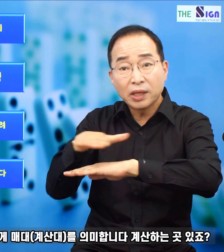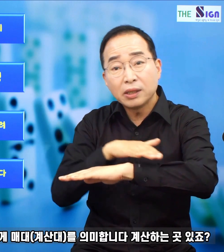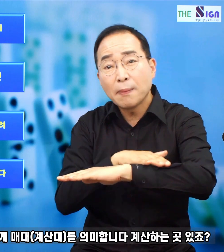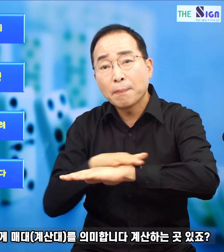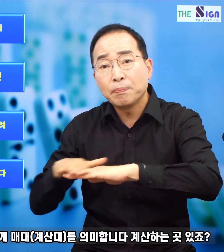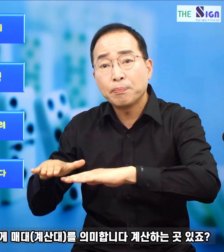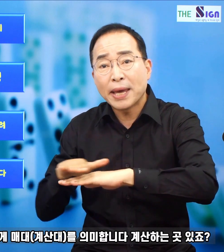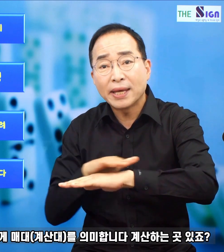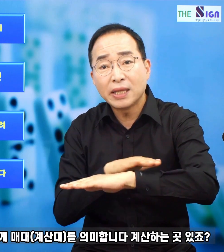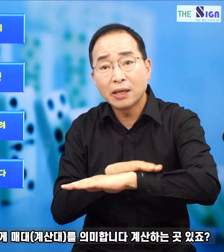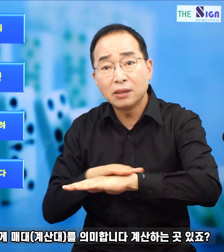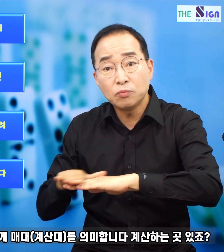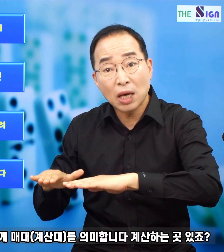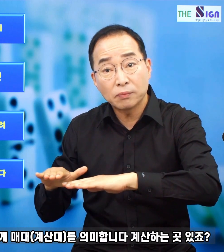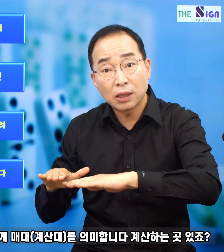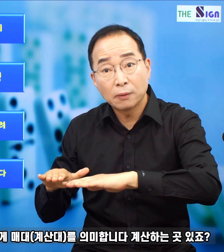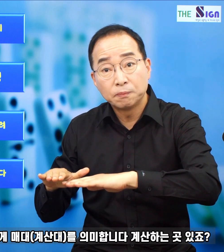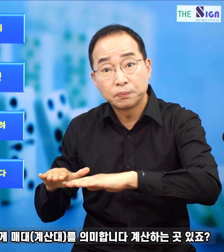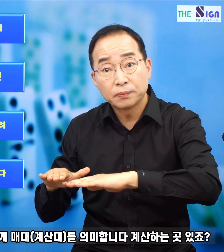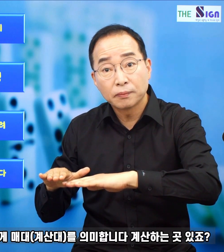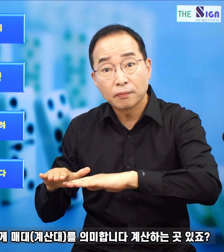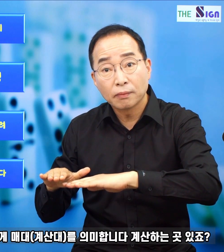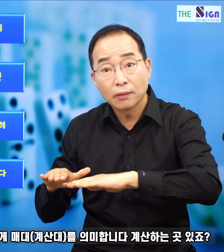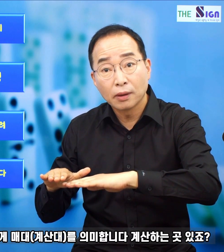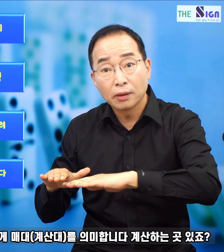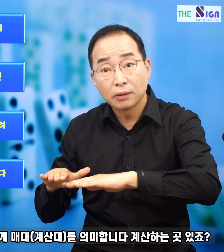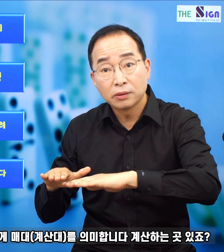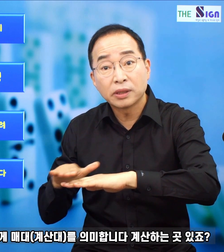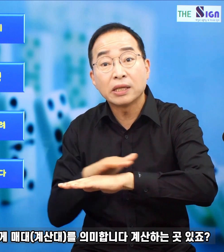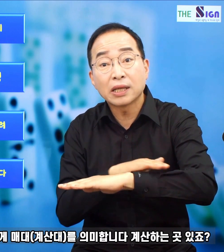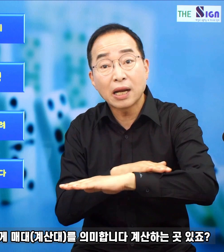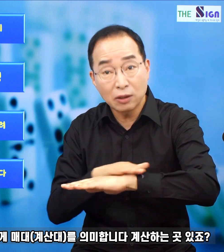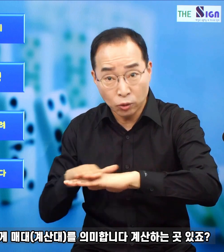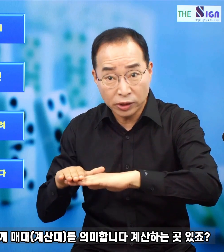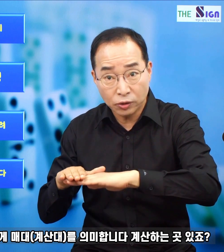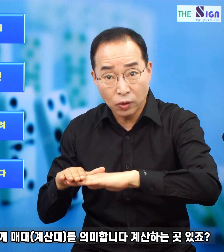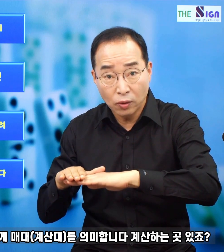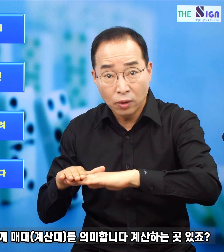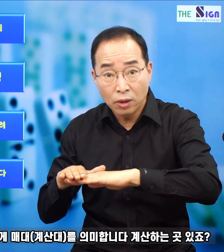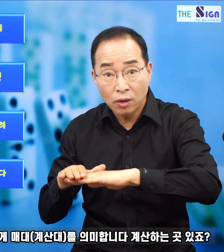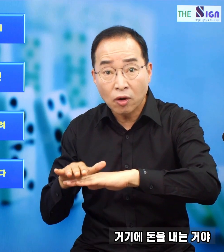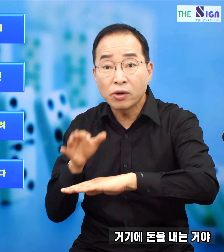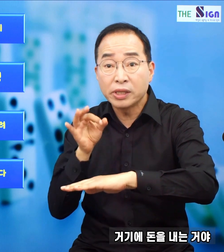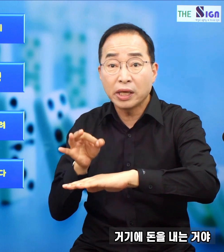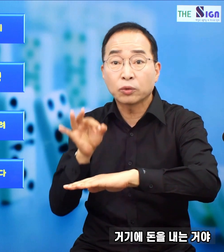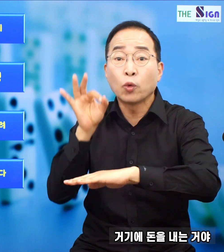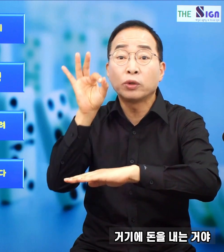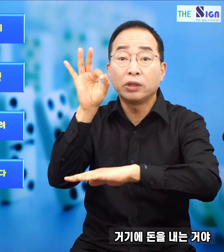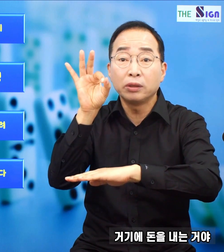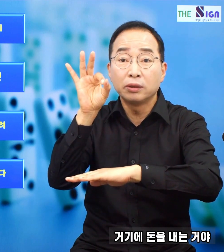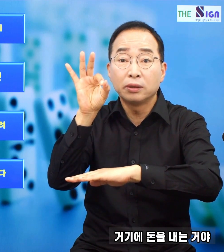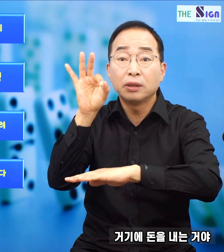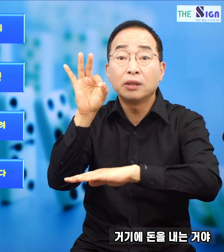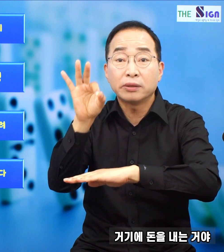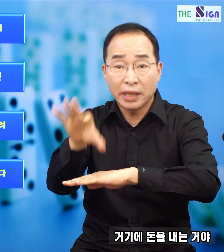이게 매대를 의미합니다. 그 계산하는 곳 있죠. 거기에 돈을 내는